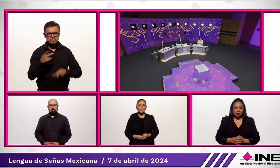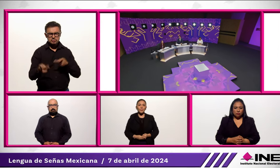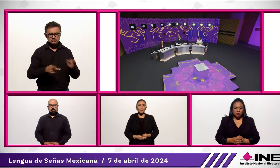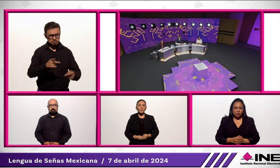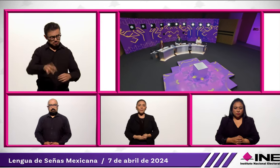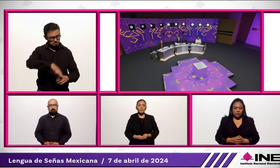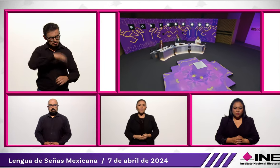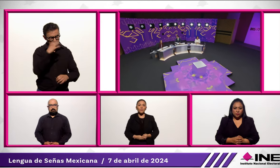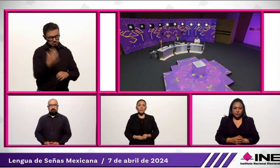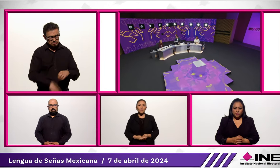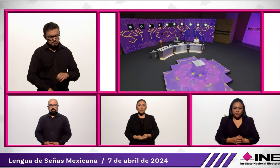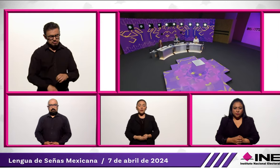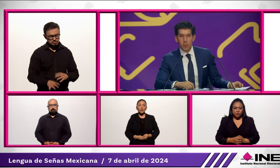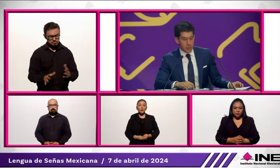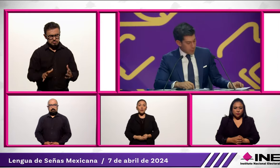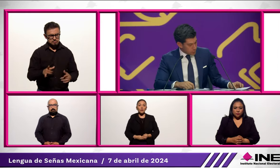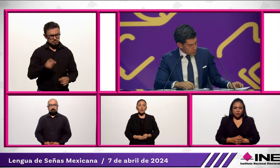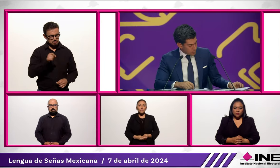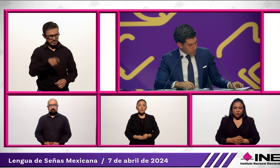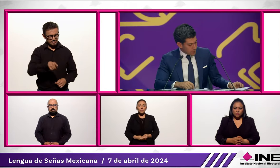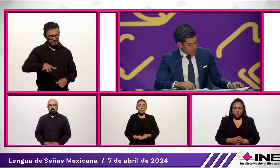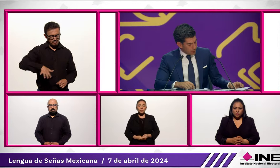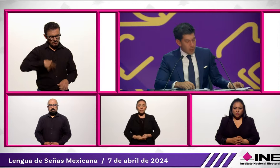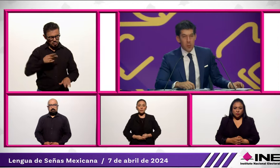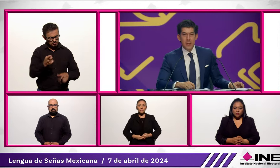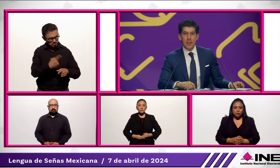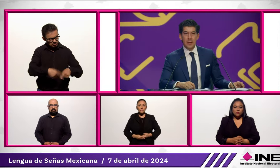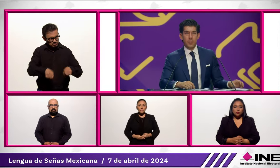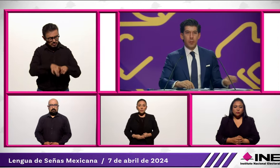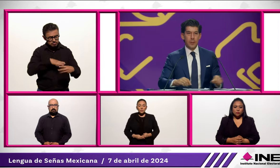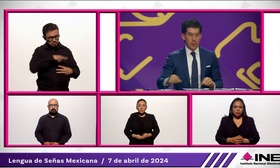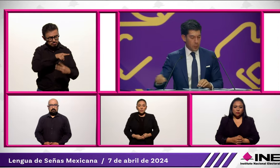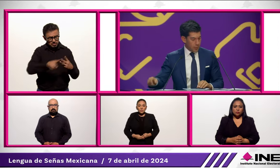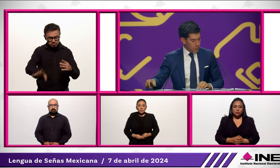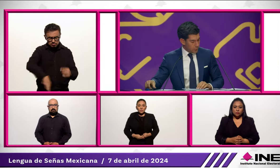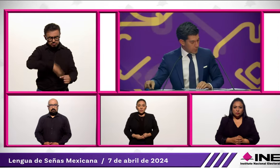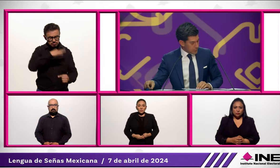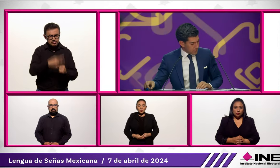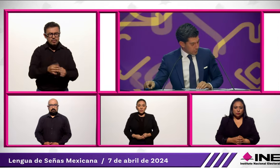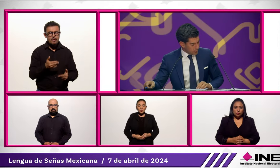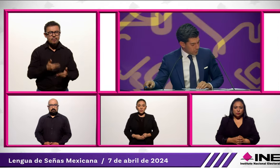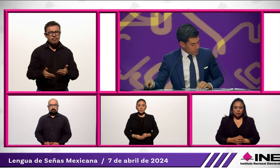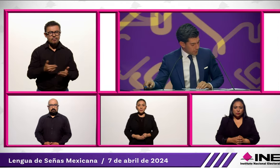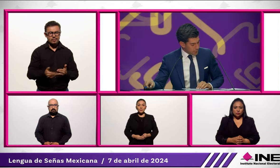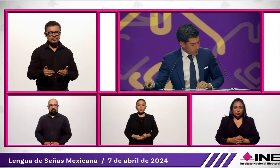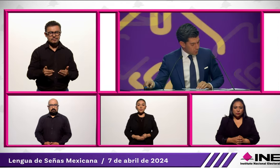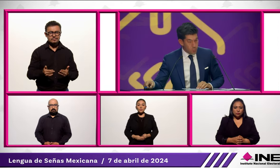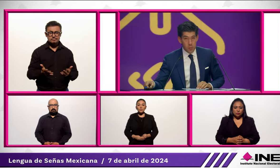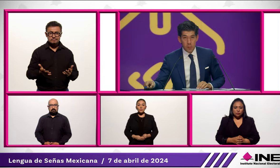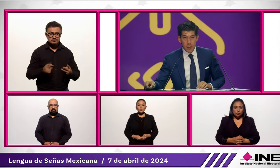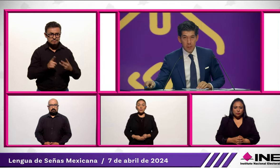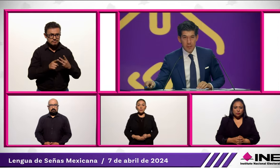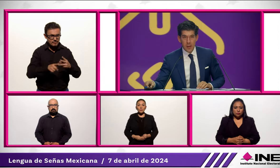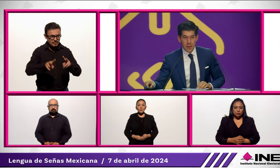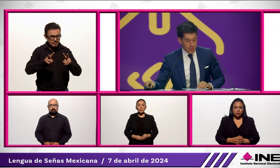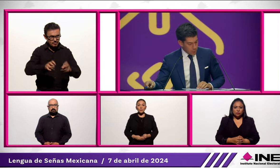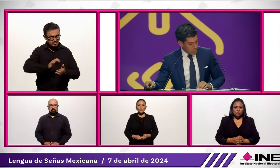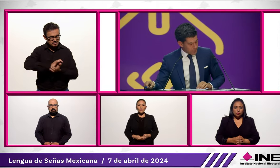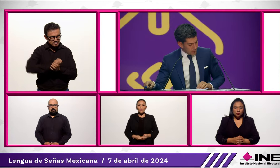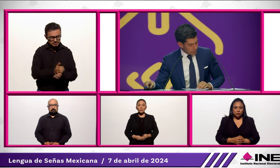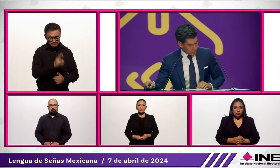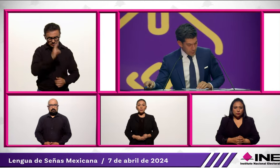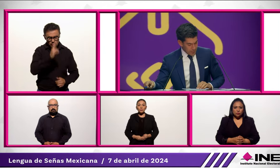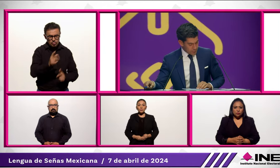Recibieron las tres candidaturas la misma pregunta. Vamos ahora con la bolsa de tiempo de este bloque 1 del segmento No Discriminación, Grupos Vulnerables